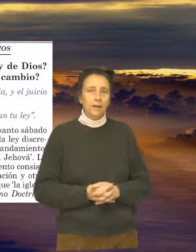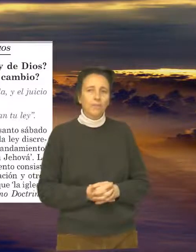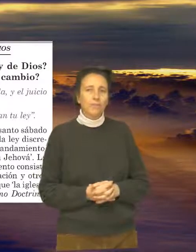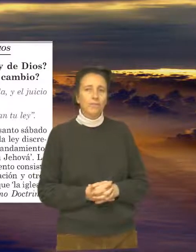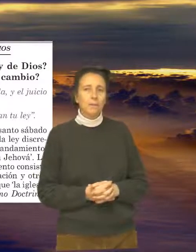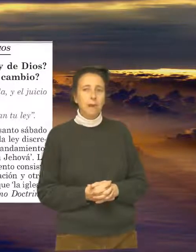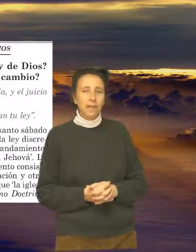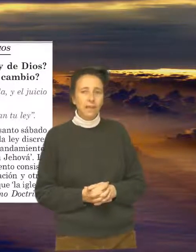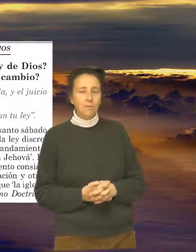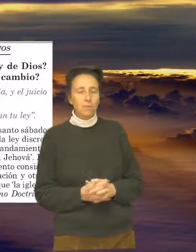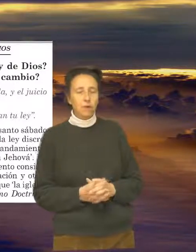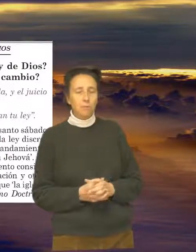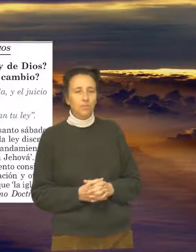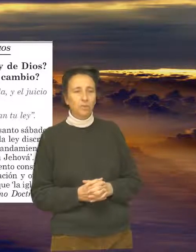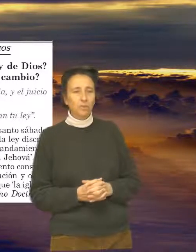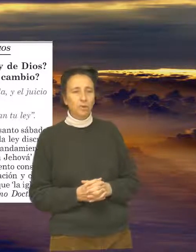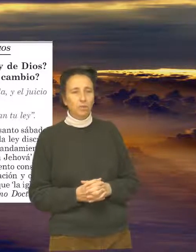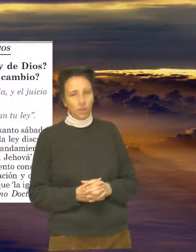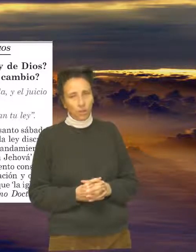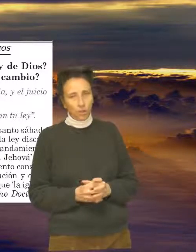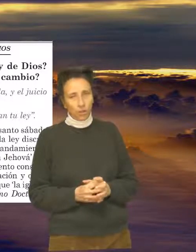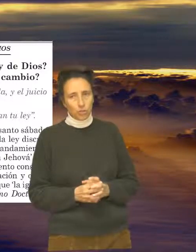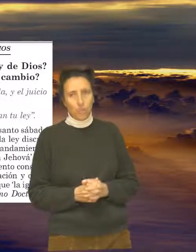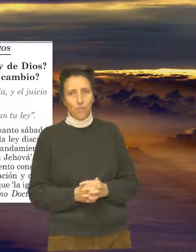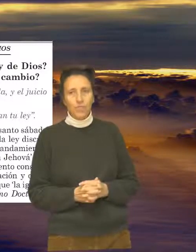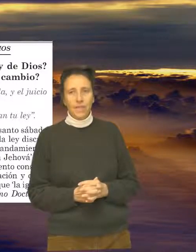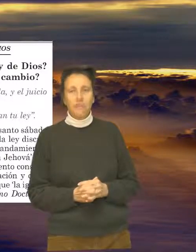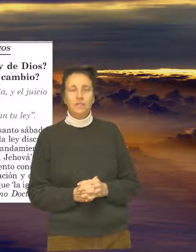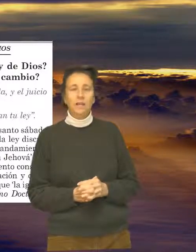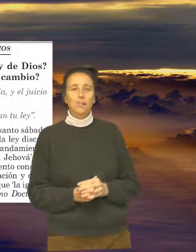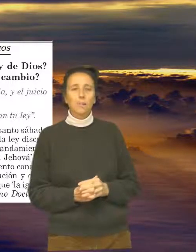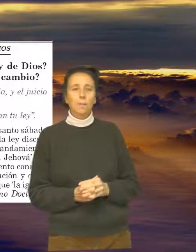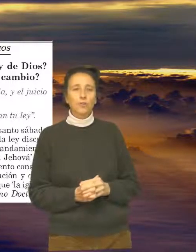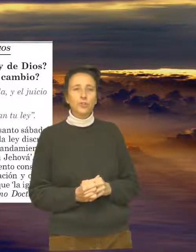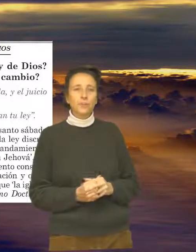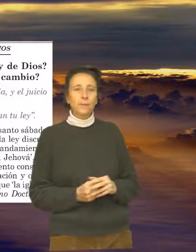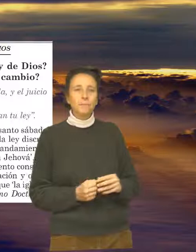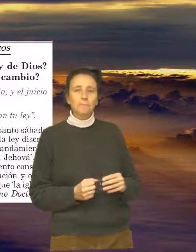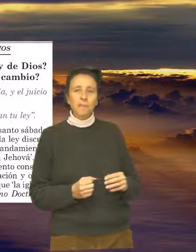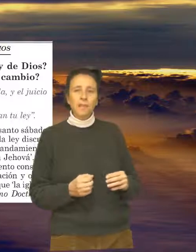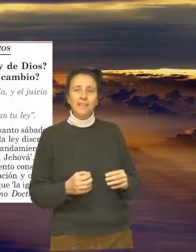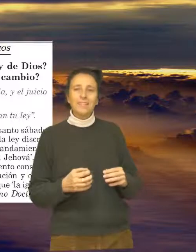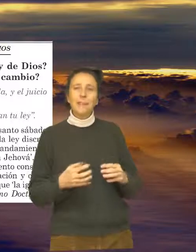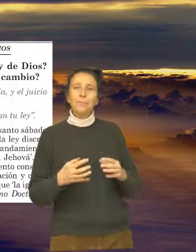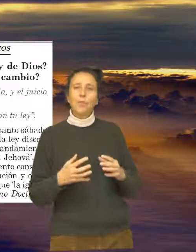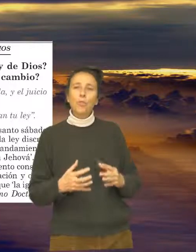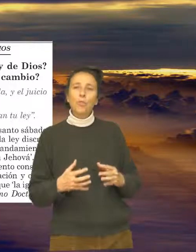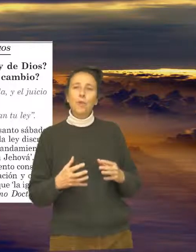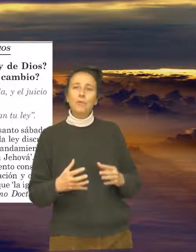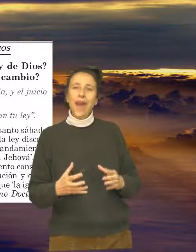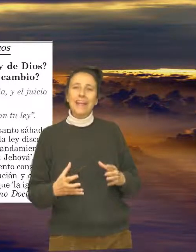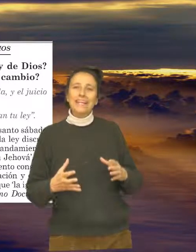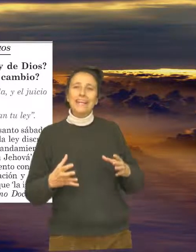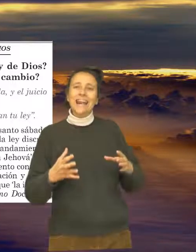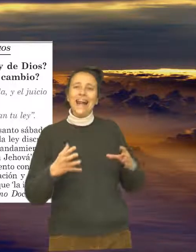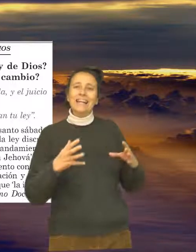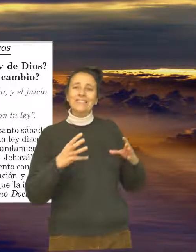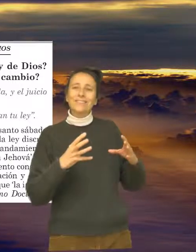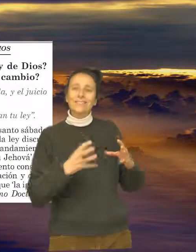impuesta civilmente, aunque sea un principio religioso del cristianismo apóstata, se produce